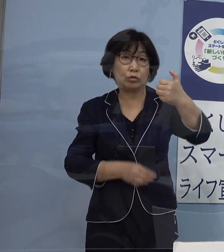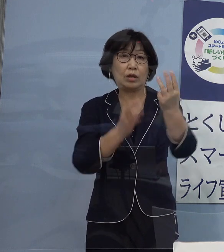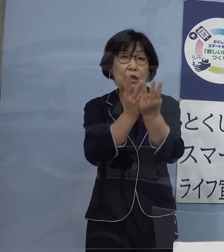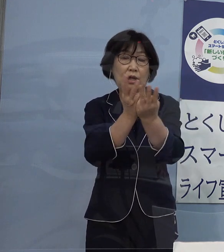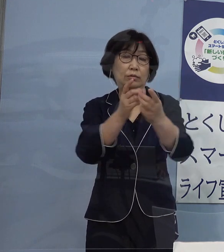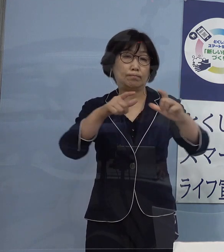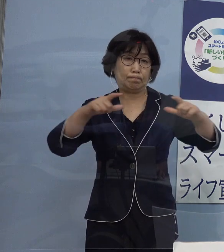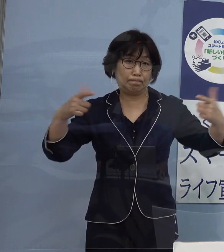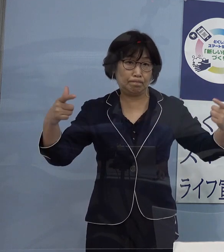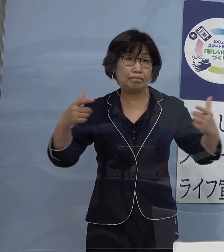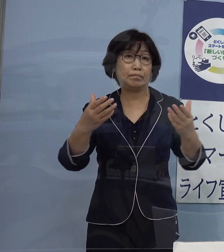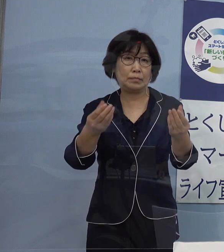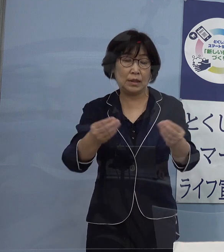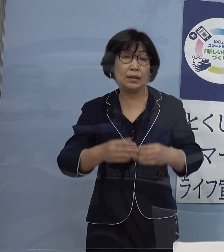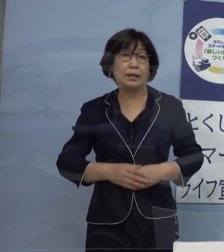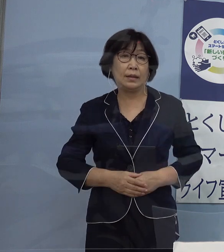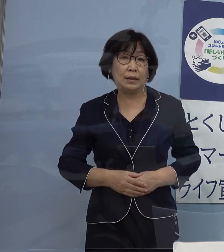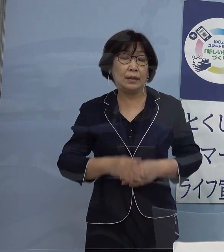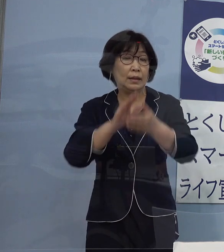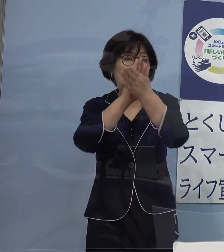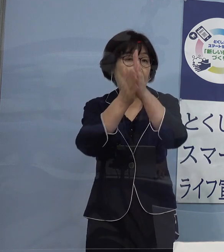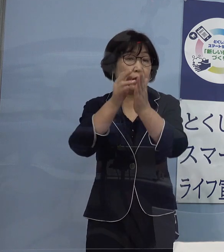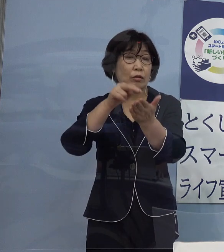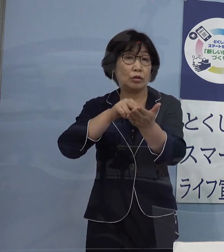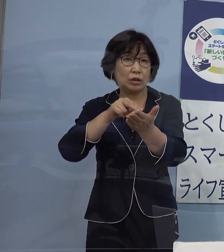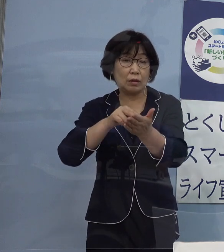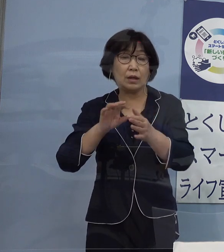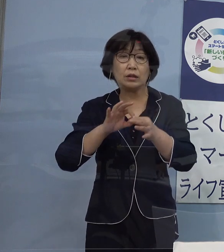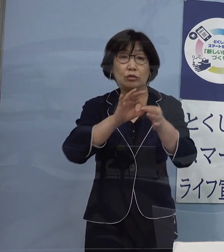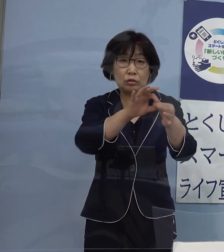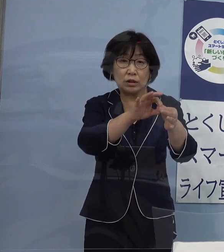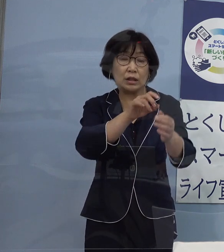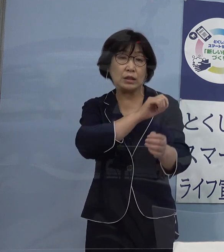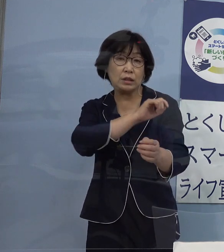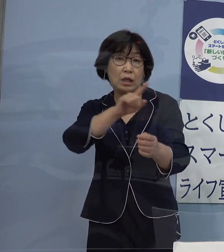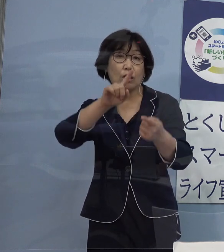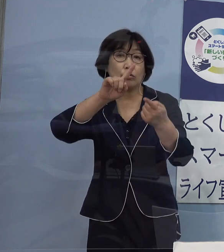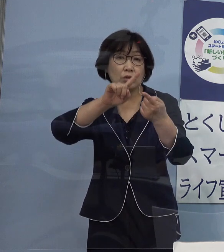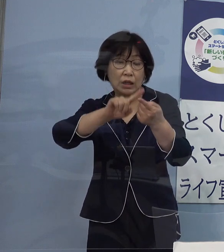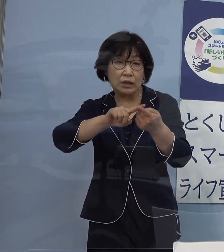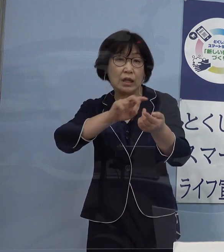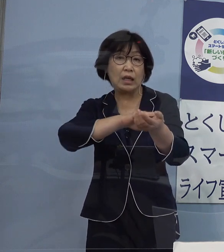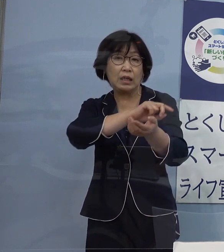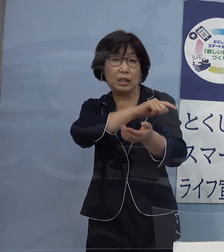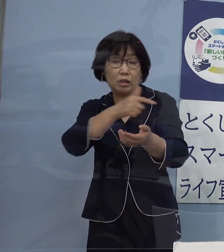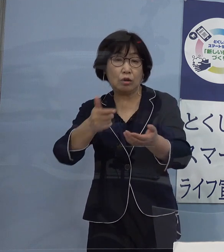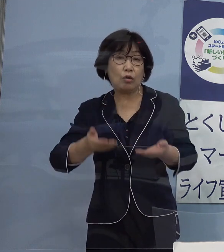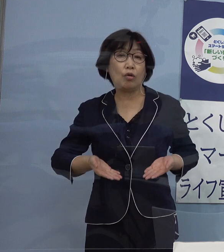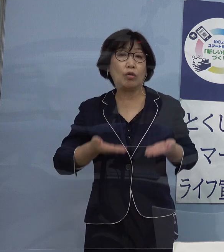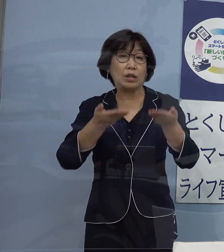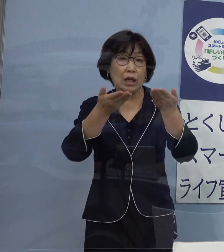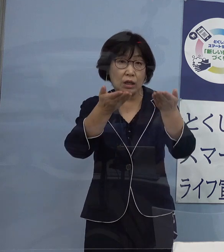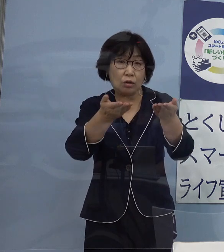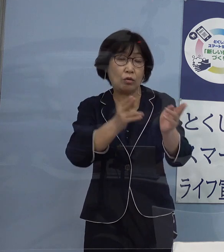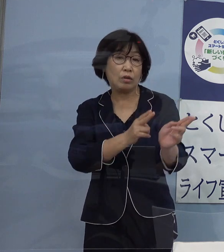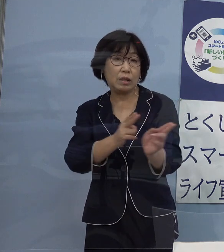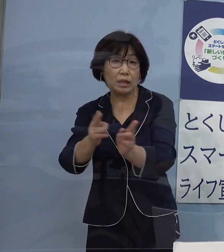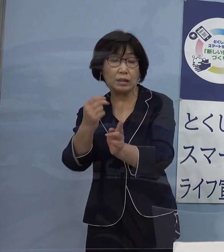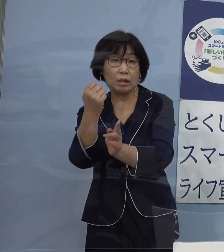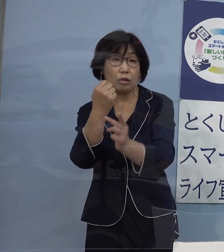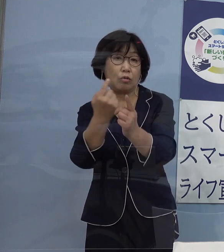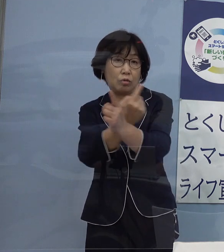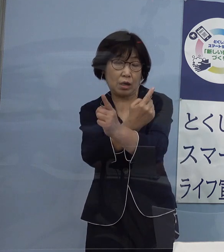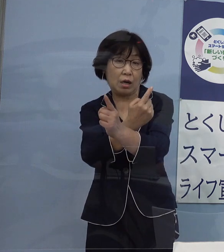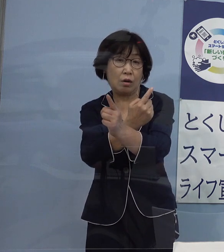きました。県としては引き続き積極的な医療提供体制の強化を図ってまいります